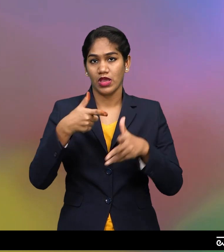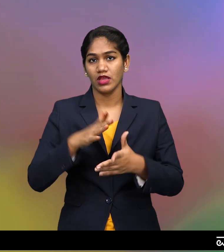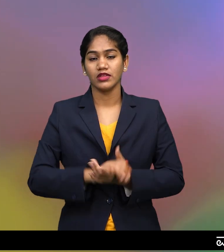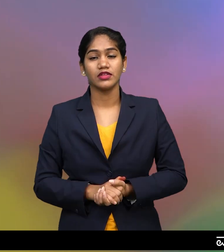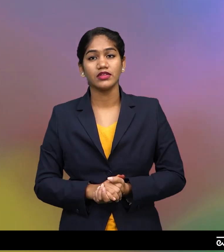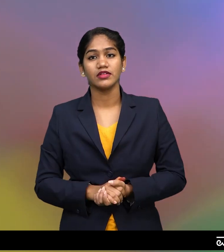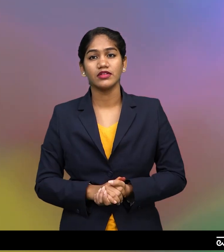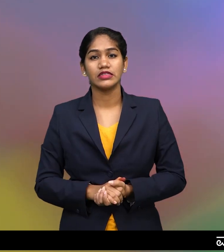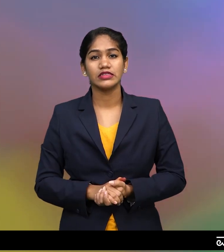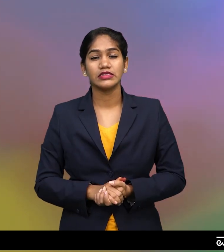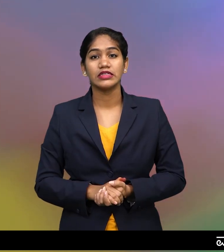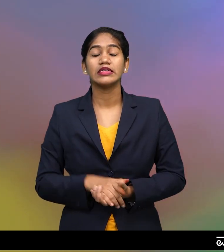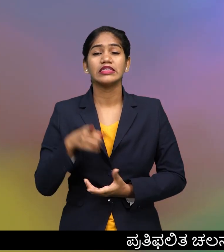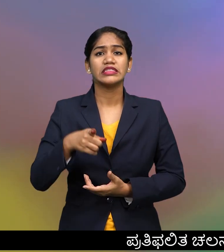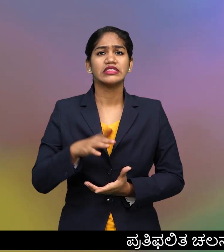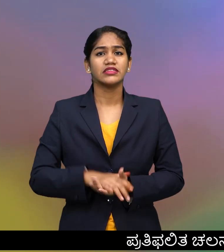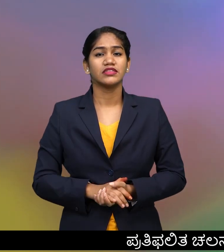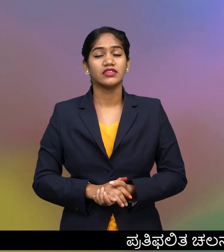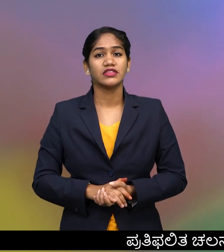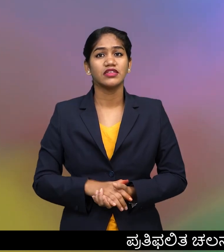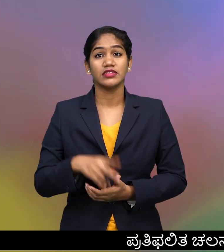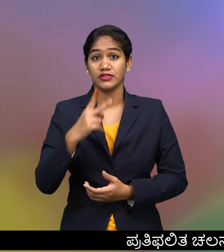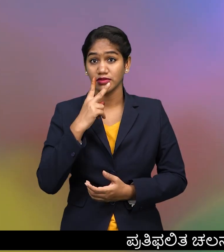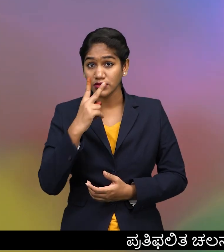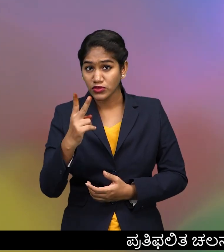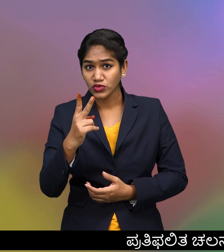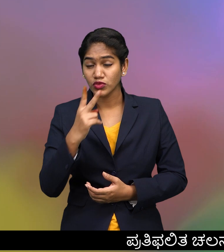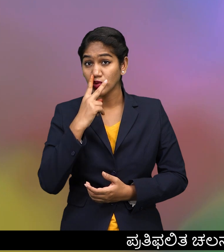ಮತ್ತು ಕತ್ತಿನ ಪ್ರತಿಫಲಿತ ಚಲನೆಯನ್ನು ನಿಯಂತ್ರಿಸುತ್ತದೆ.